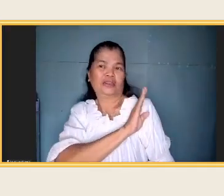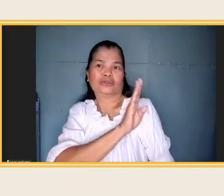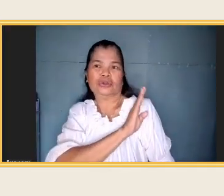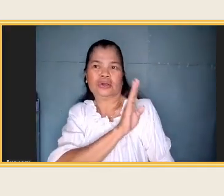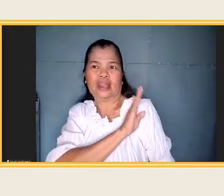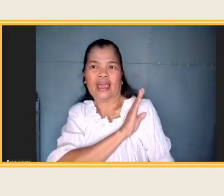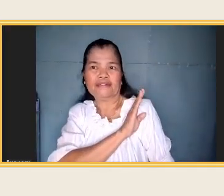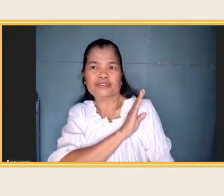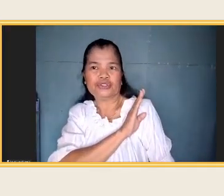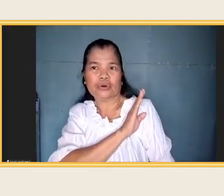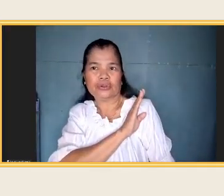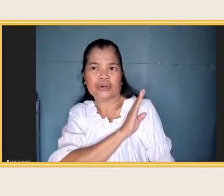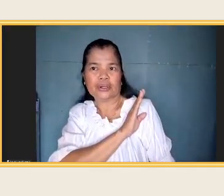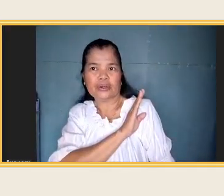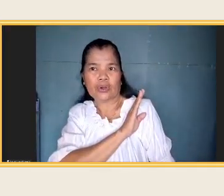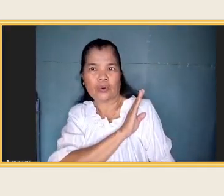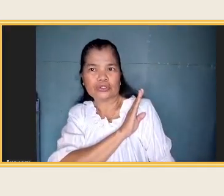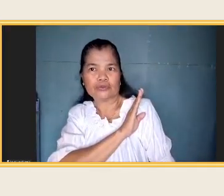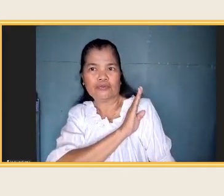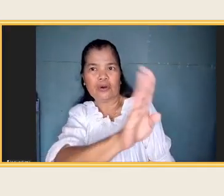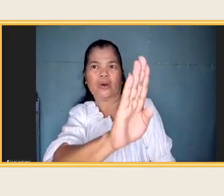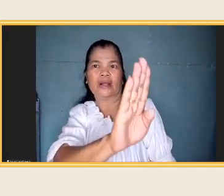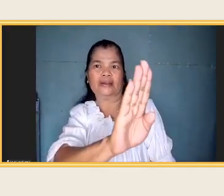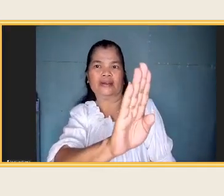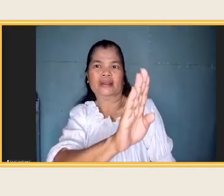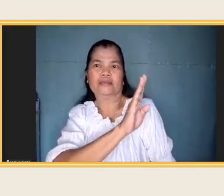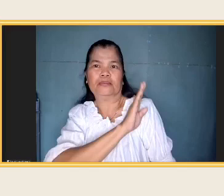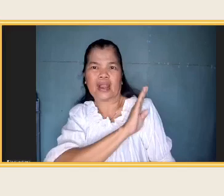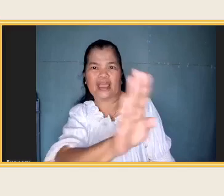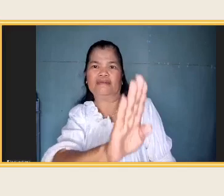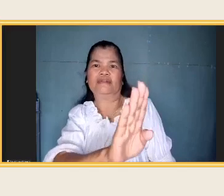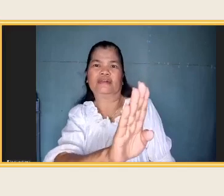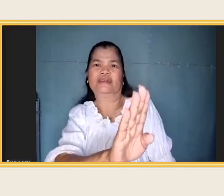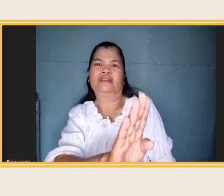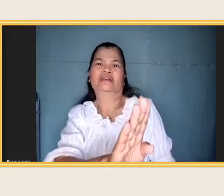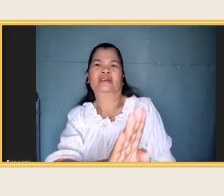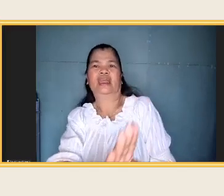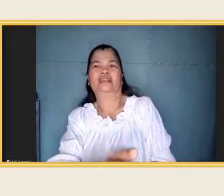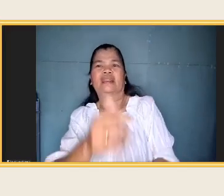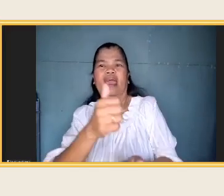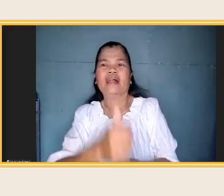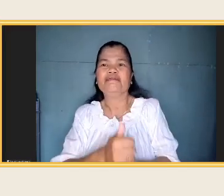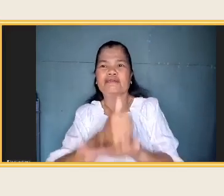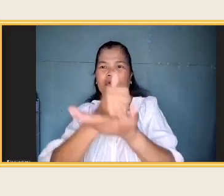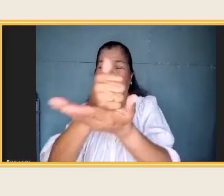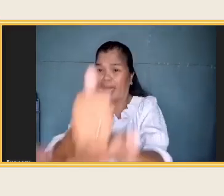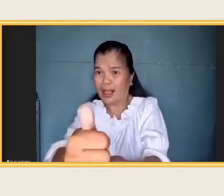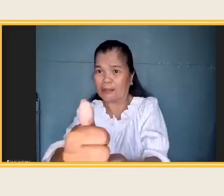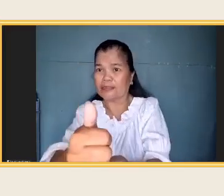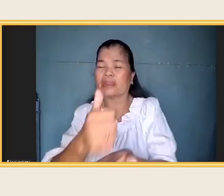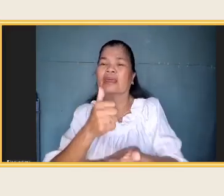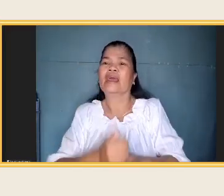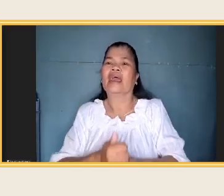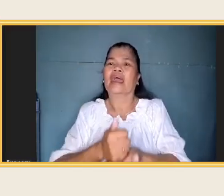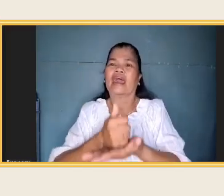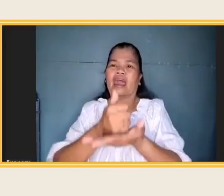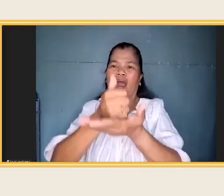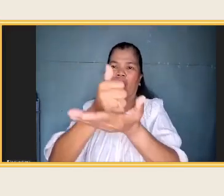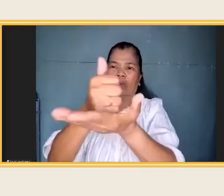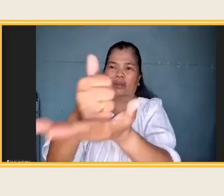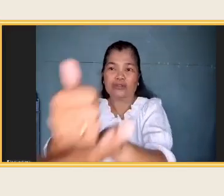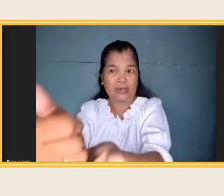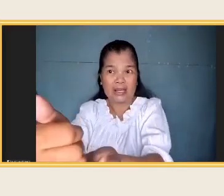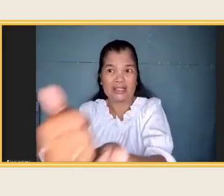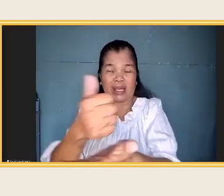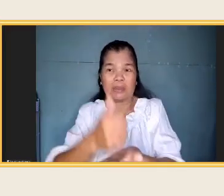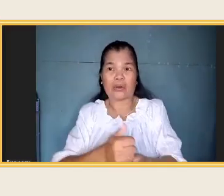hand to your left shoulder goes forward. Brave. Okay, then helpful or help.